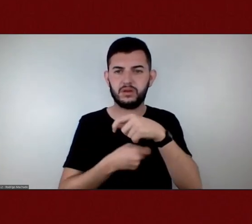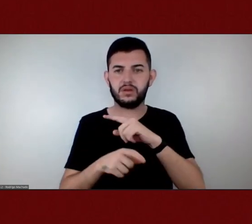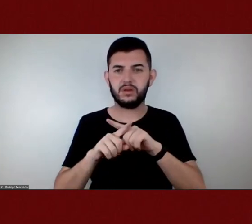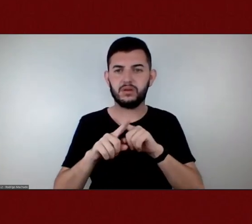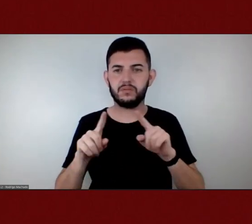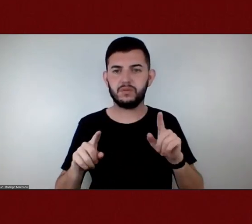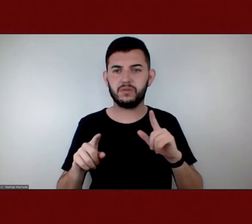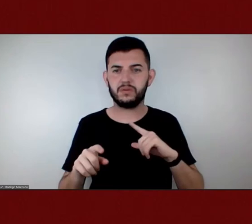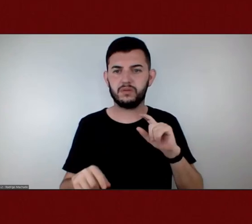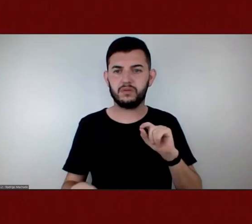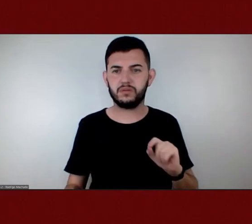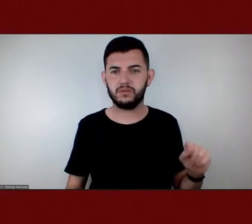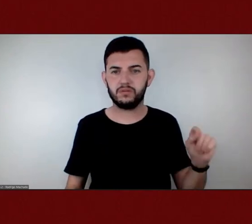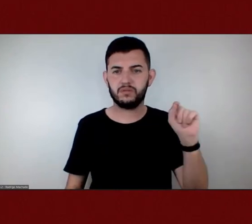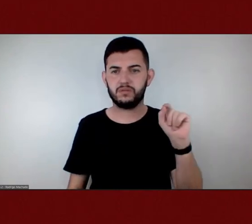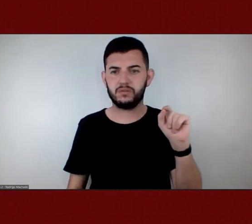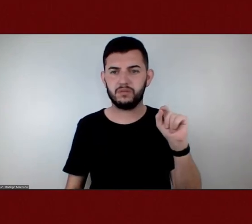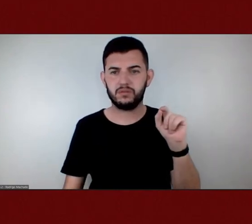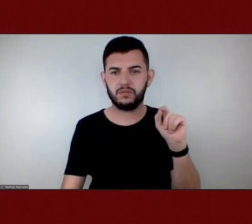institucionalizada.